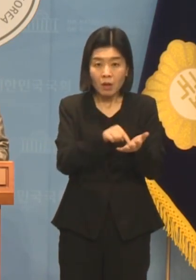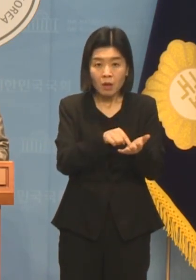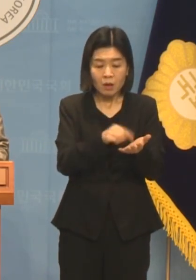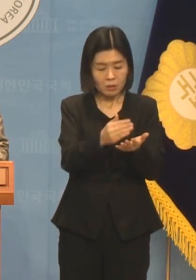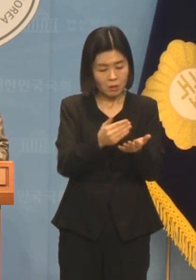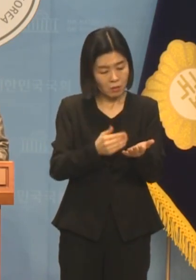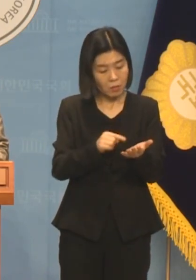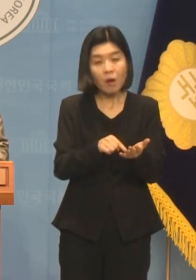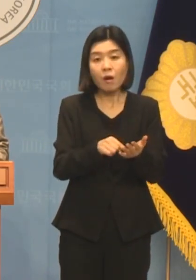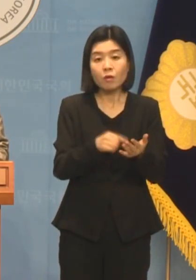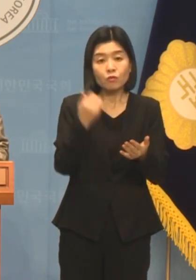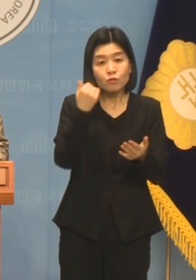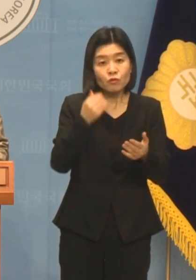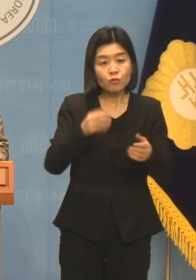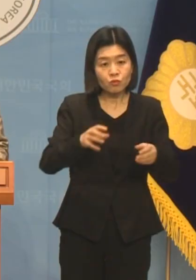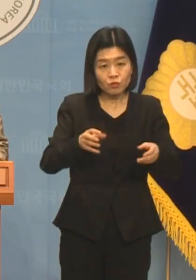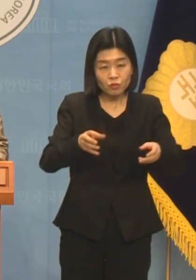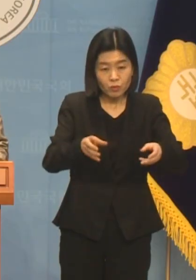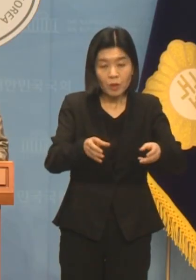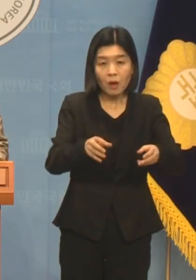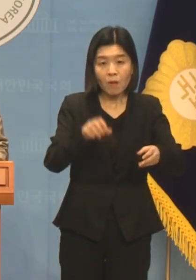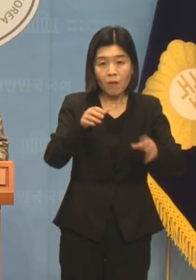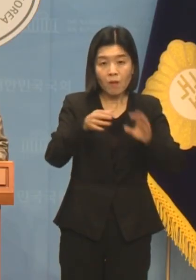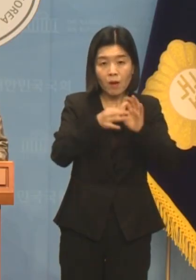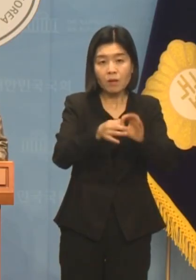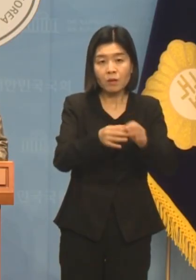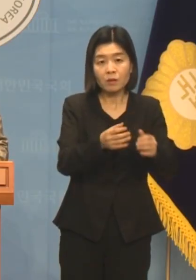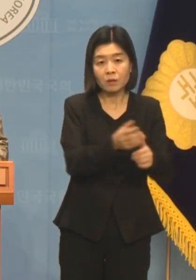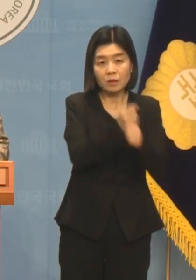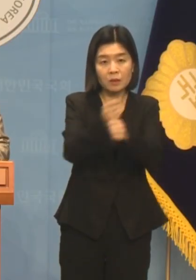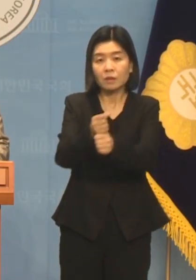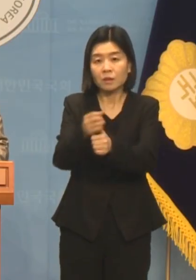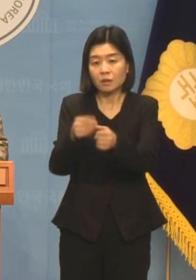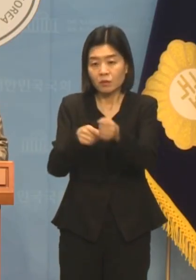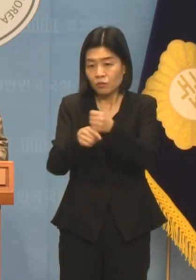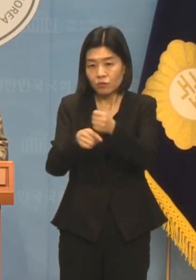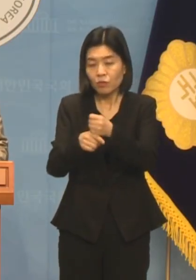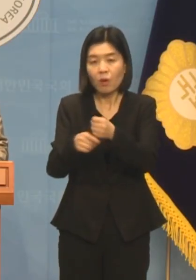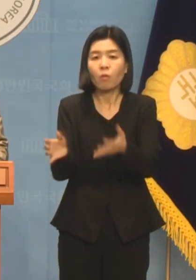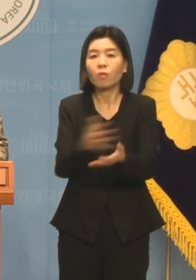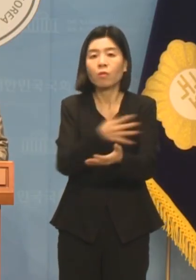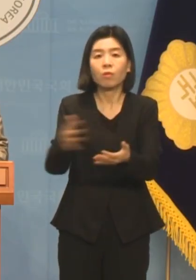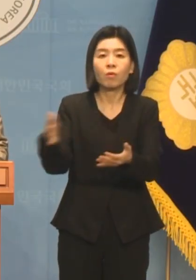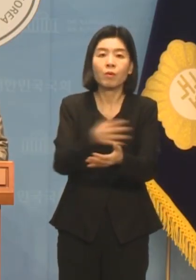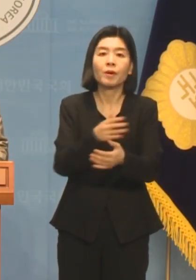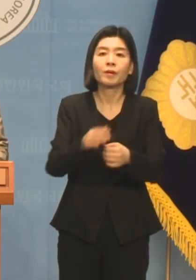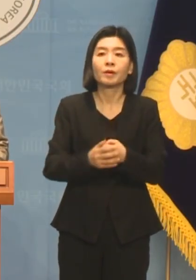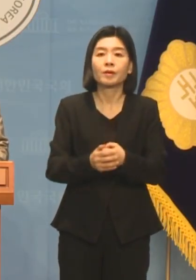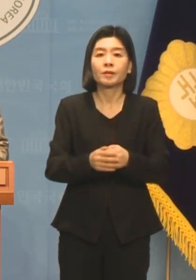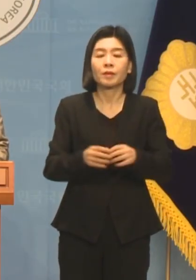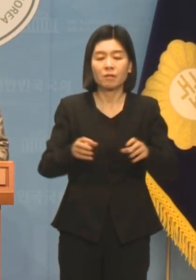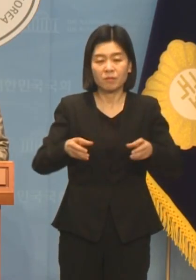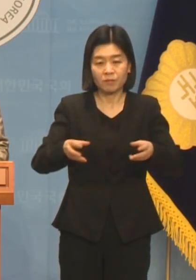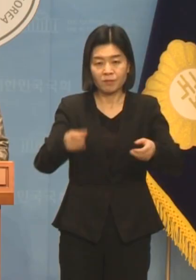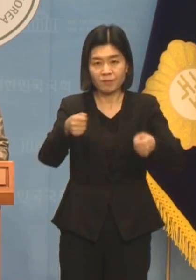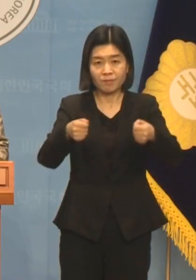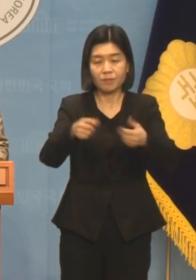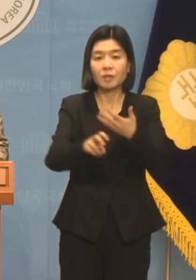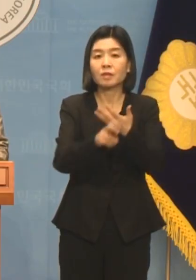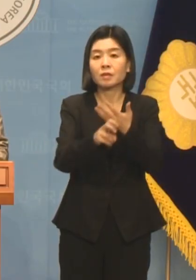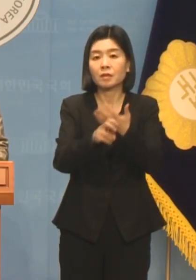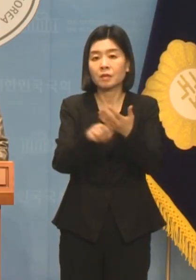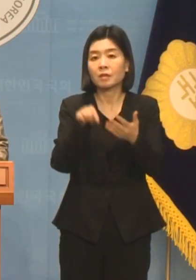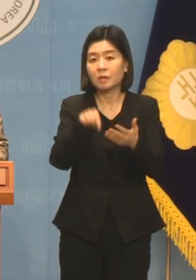명도 수사받거나 조사받는 사람이 없는 걸로 나타나 있습니다. 이번 불법 트랙터 시위와 같이 국민을